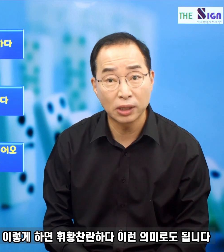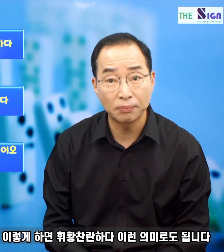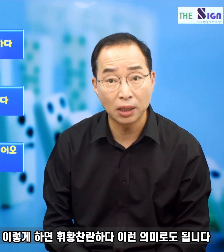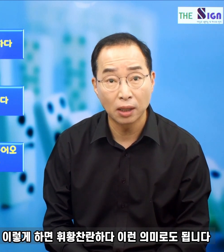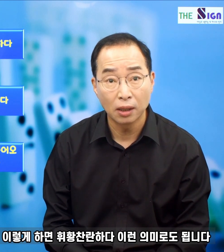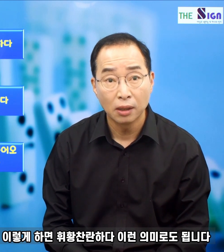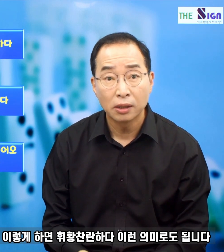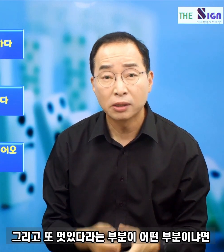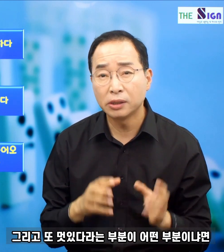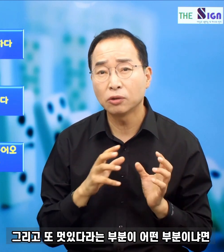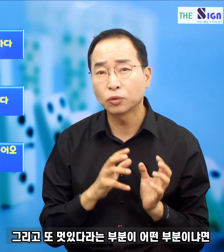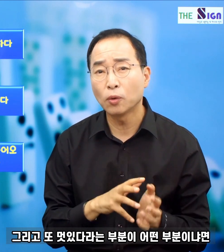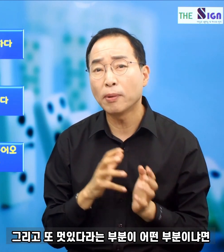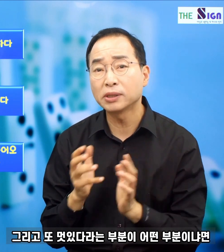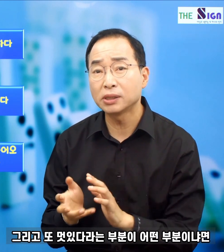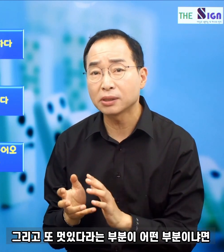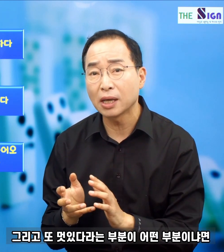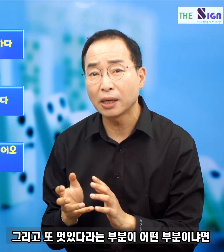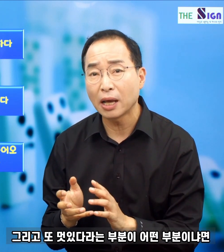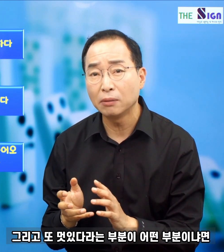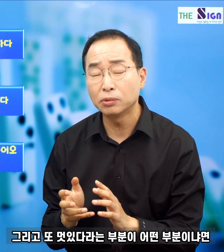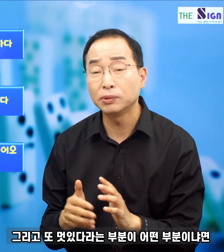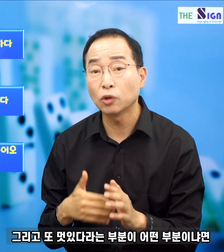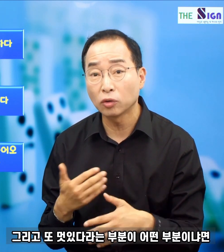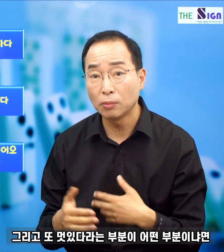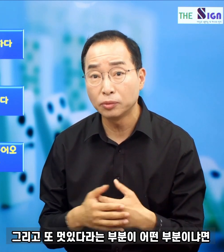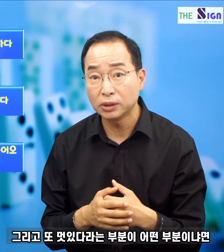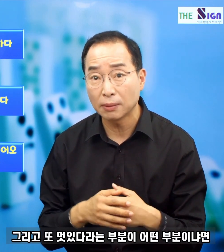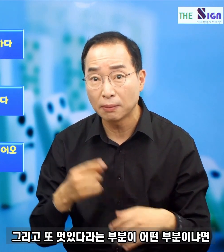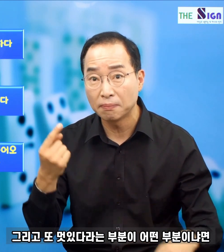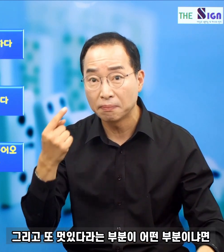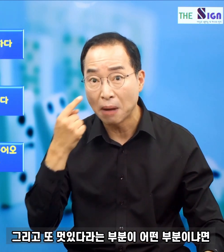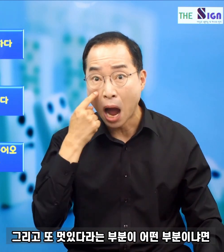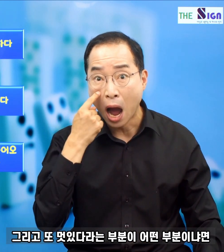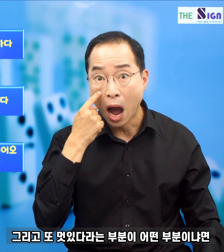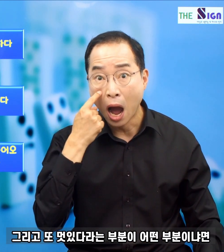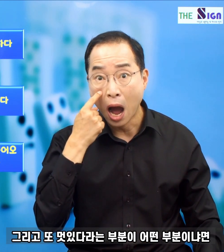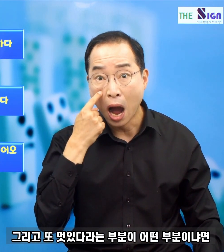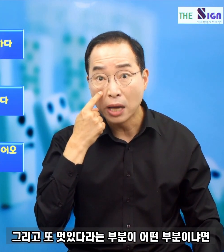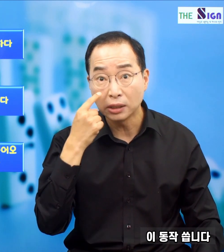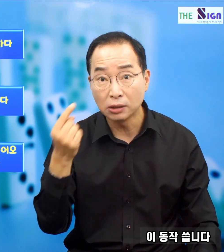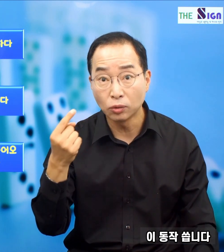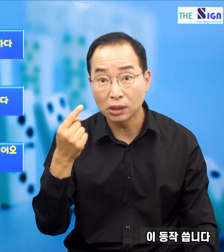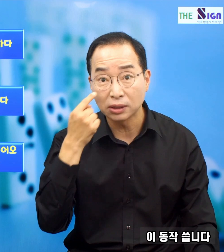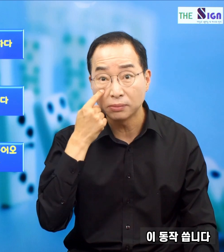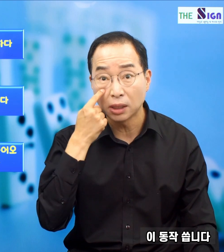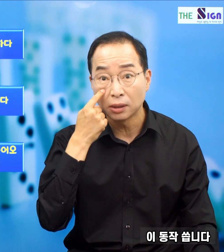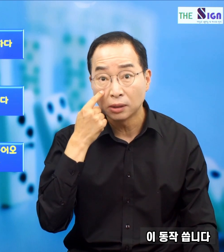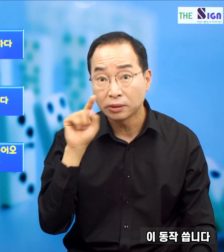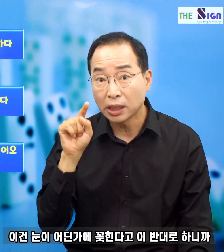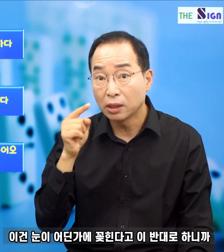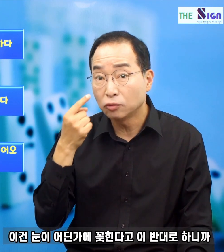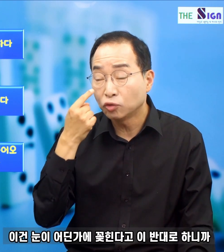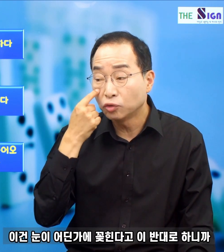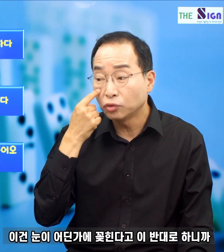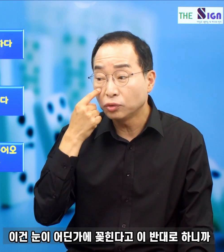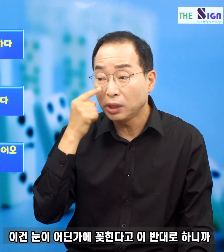됩니다. 그리고 또 멋있다라는 부분도 어떤 부분이냐면 이 동작 씁니다. 자, 이건 눈이